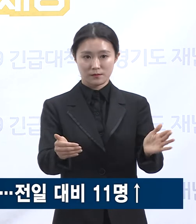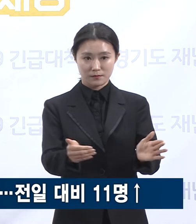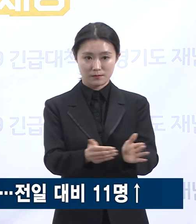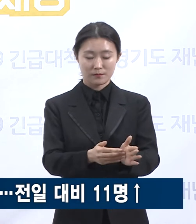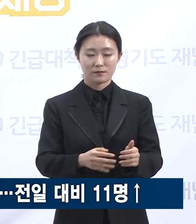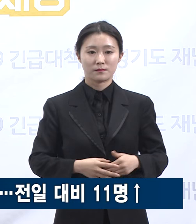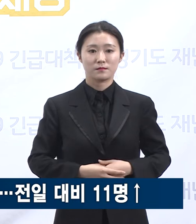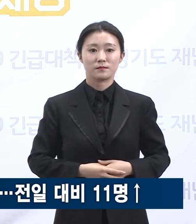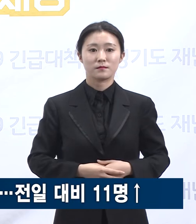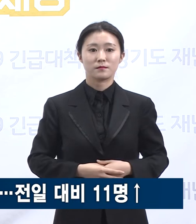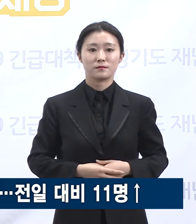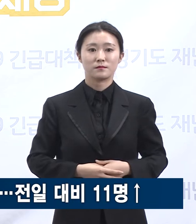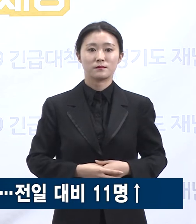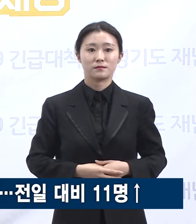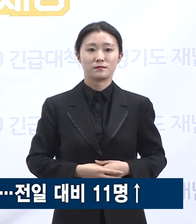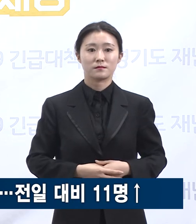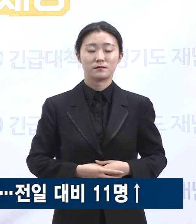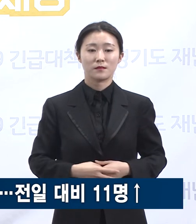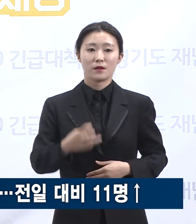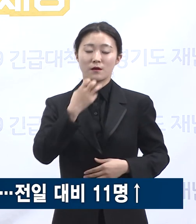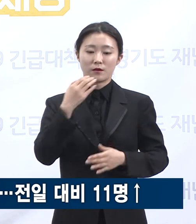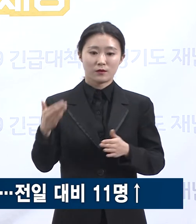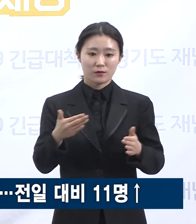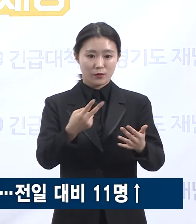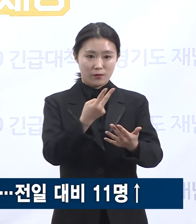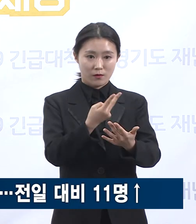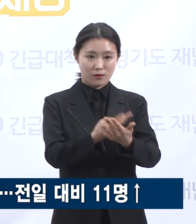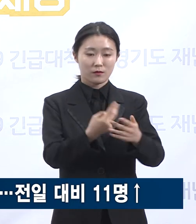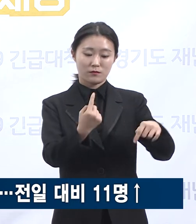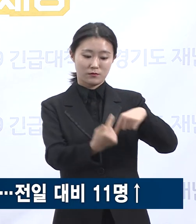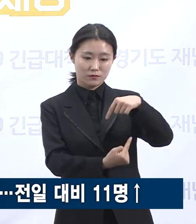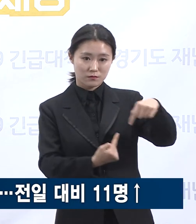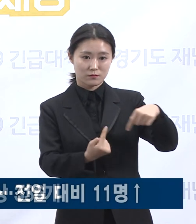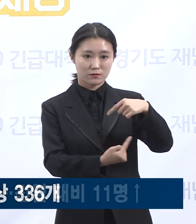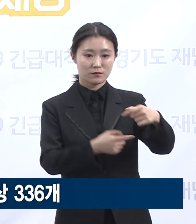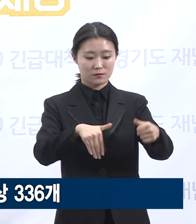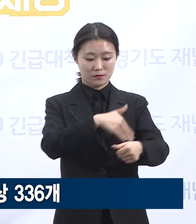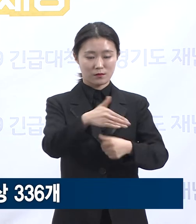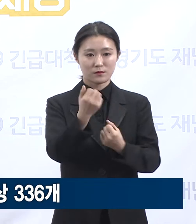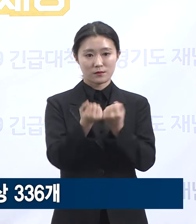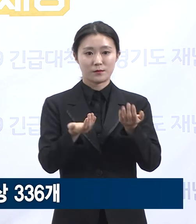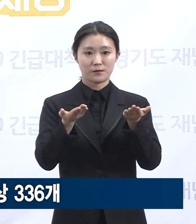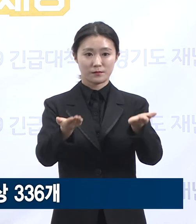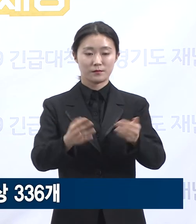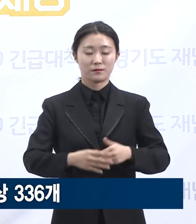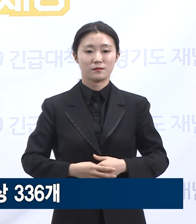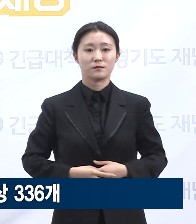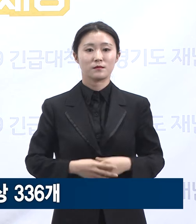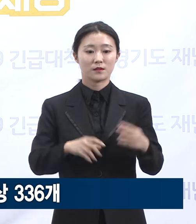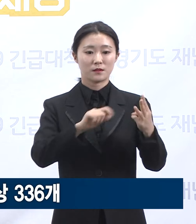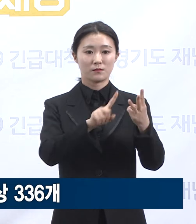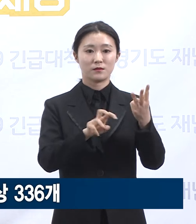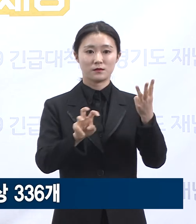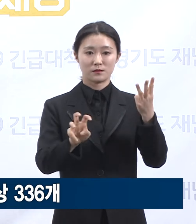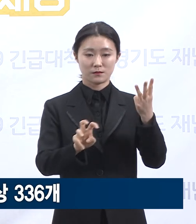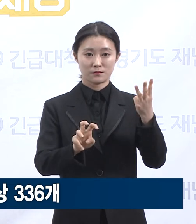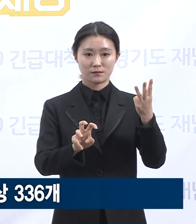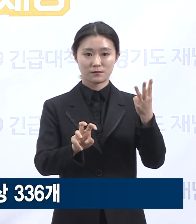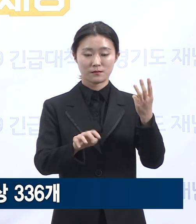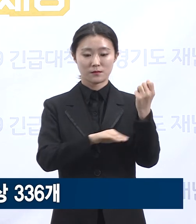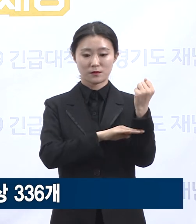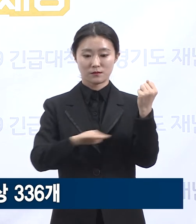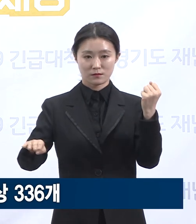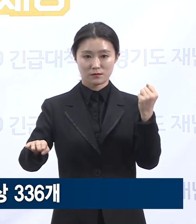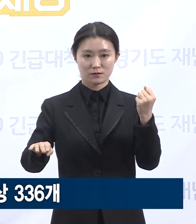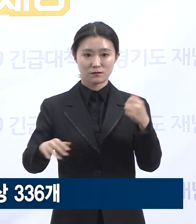중입니다. 다음은 경기도 병상 운영 현황입니다. 3월 30일 0시 기준 경기도는 국가지정